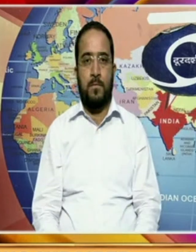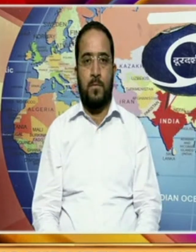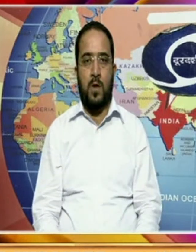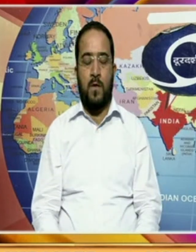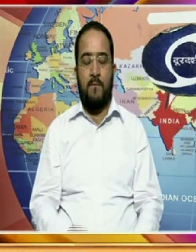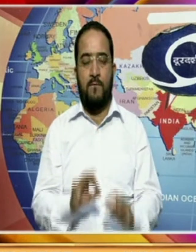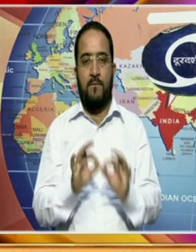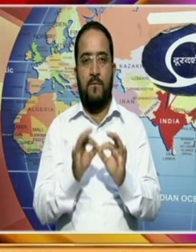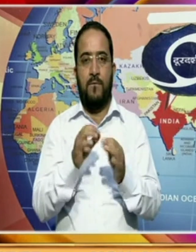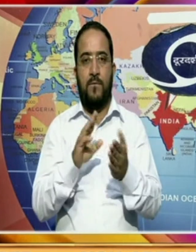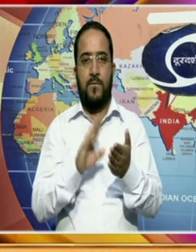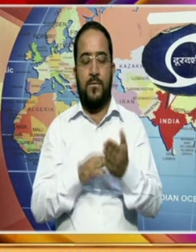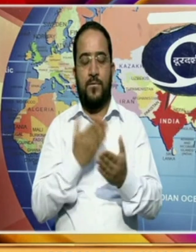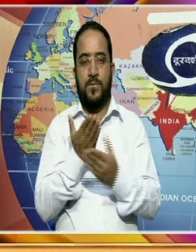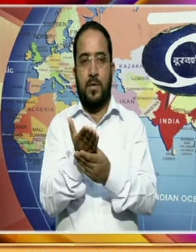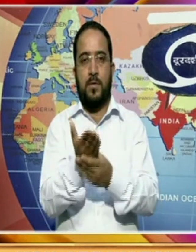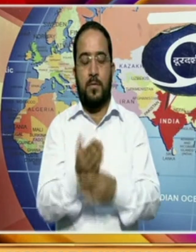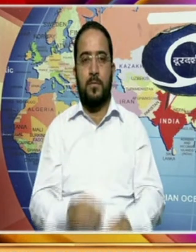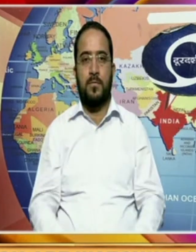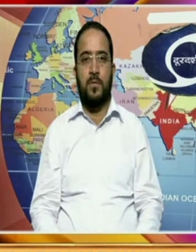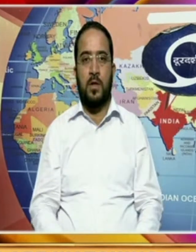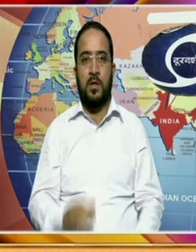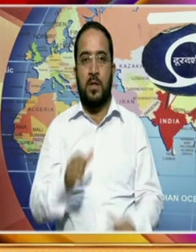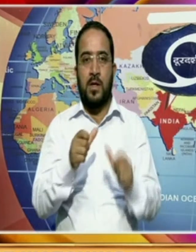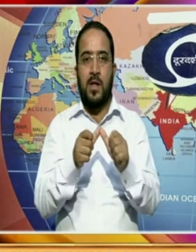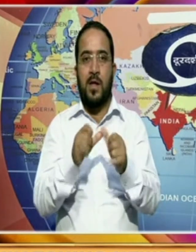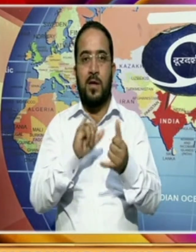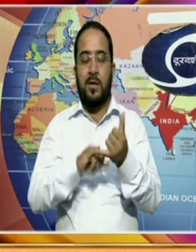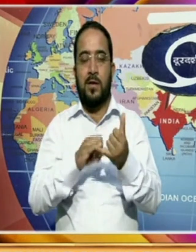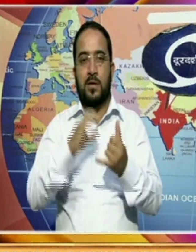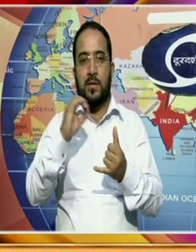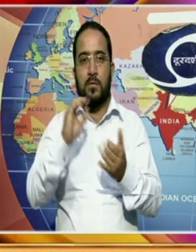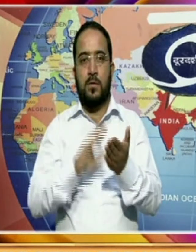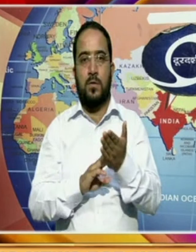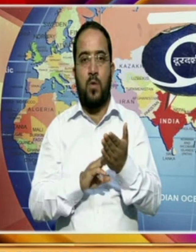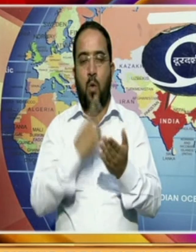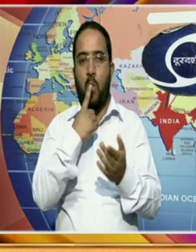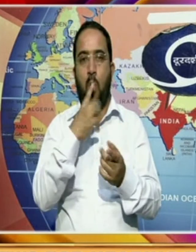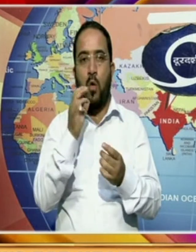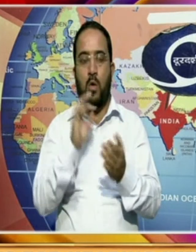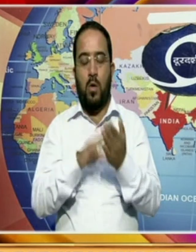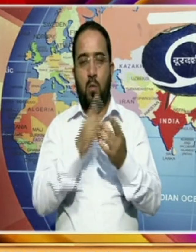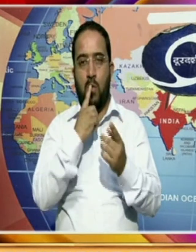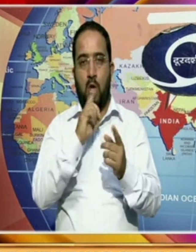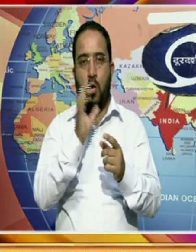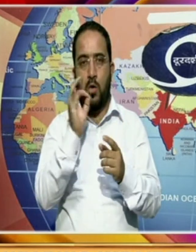फाइल करें। इसी दौरान एडिशनल कमिश्नर ने खसूसी तलाशी टीमों को हिदायत दी